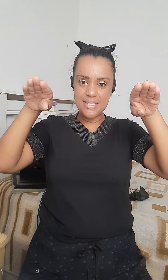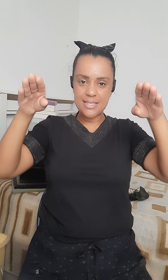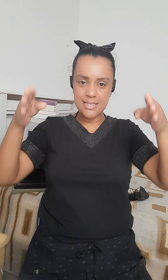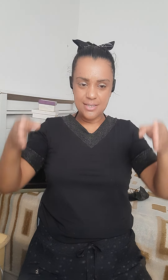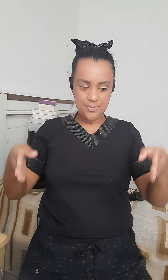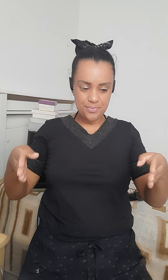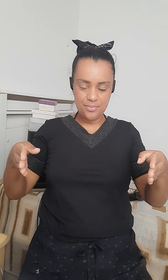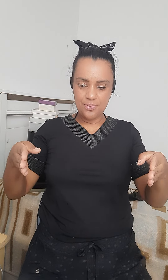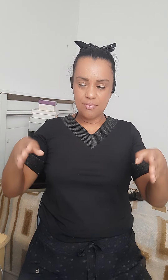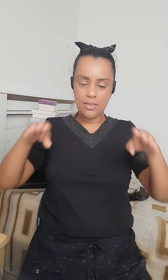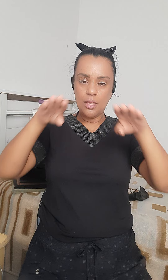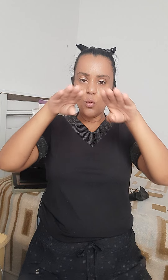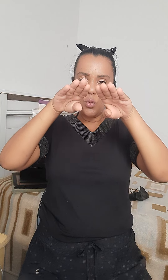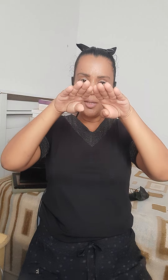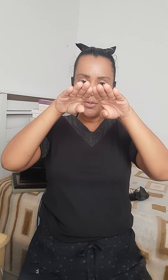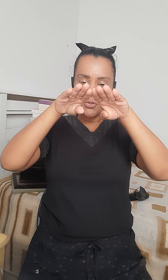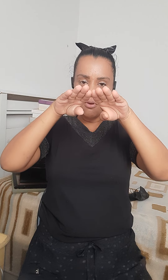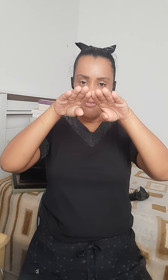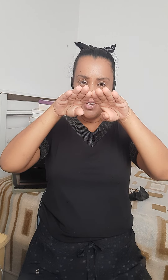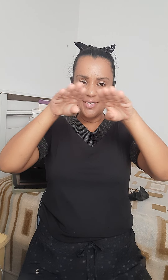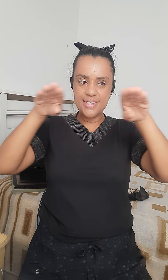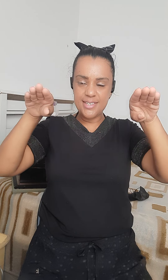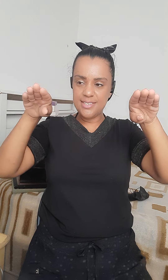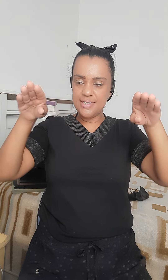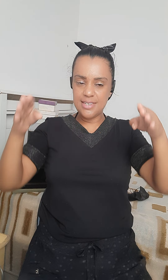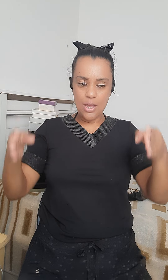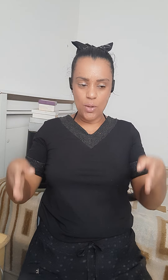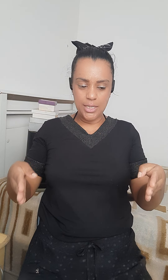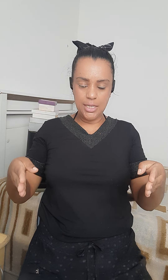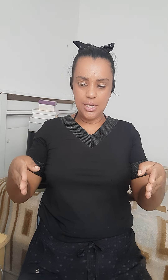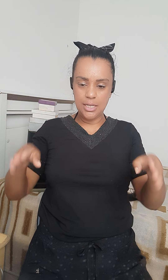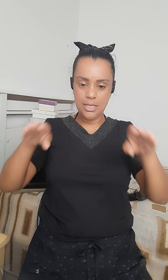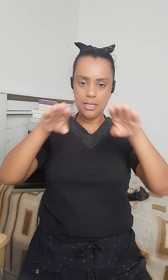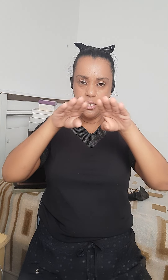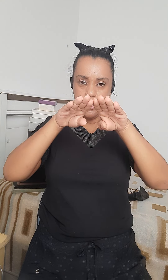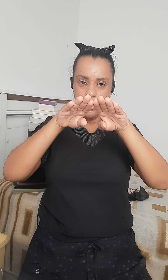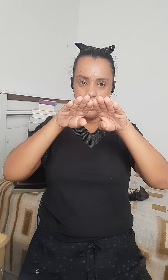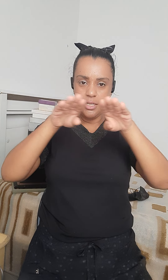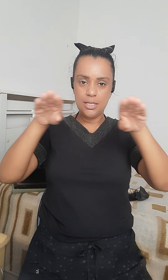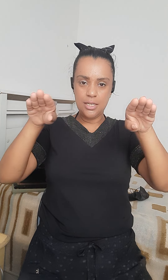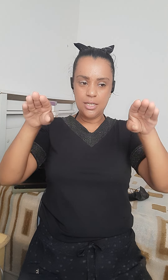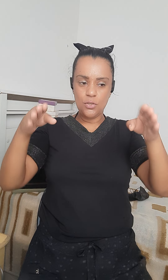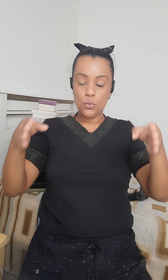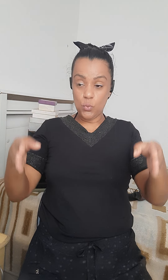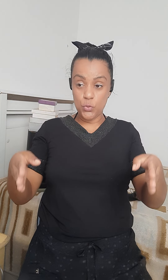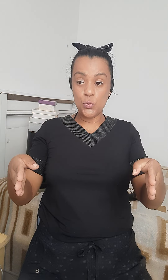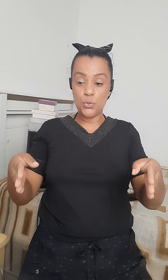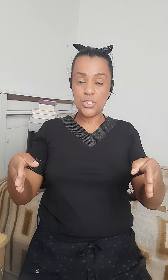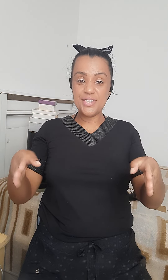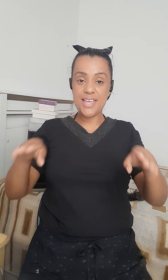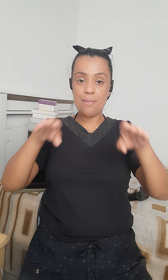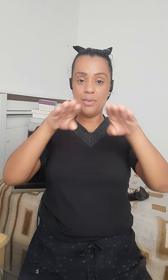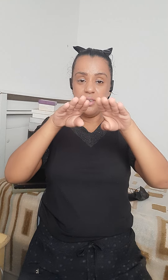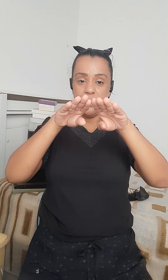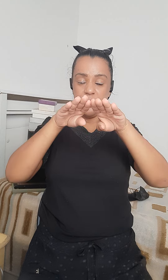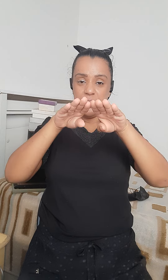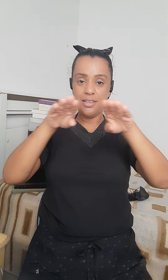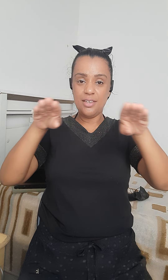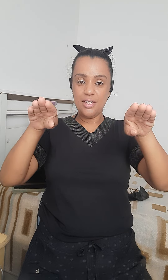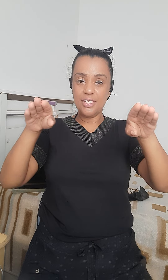mesa. Quando a pessoa faz esse sinal aqui, o surdo já sabe que